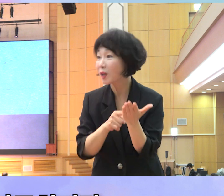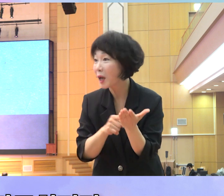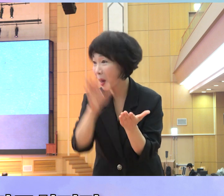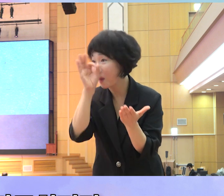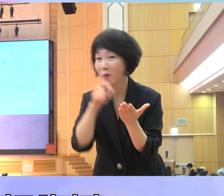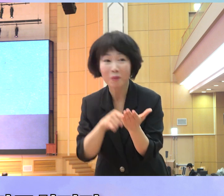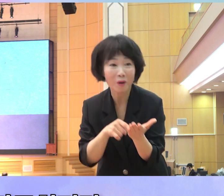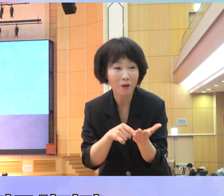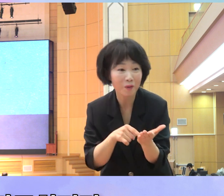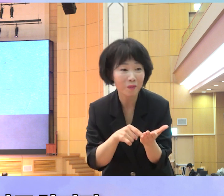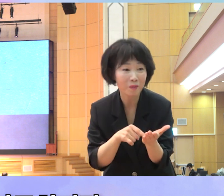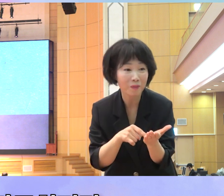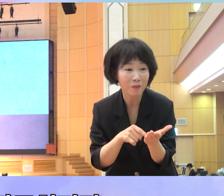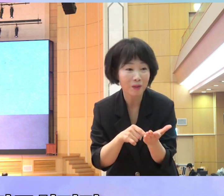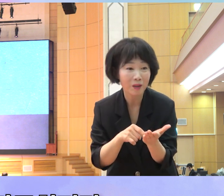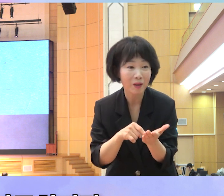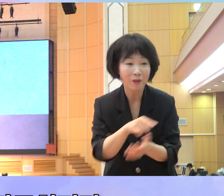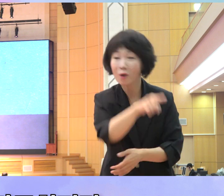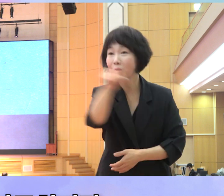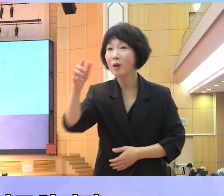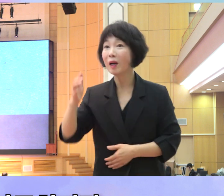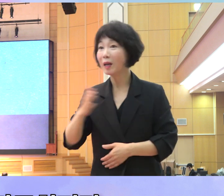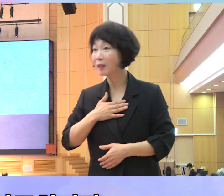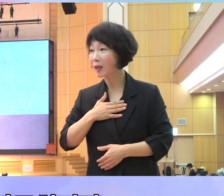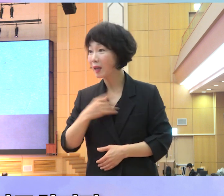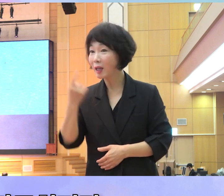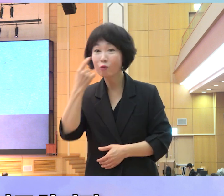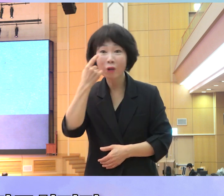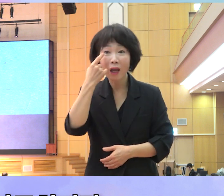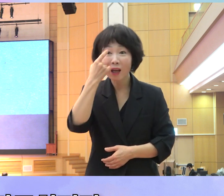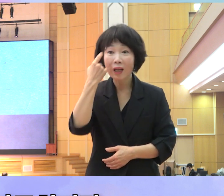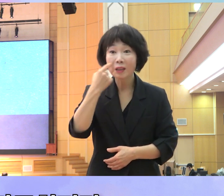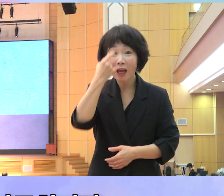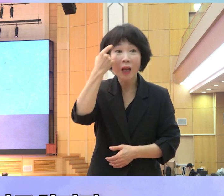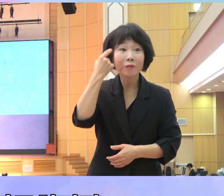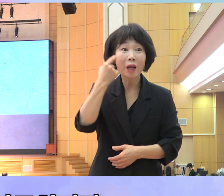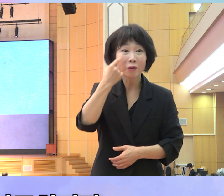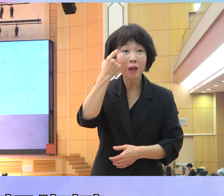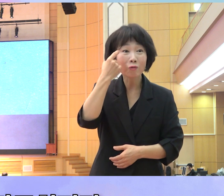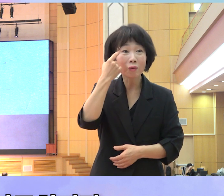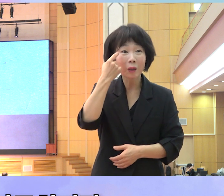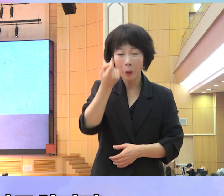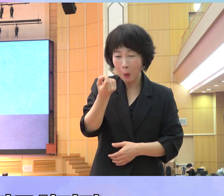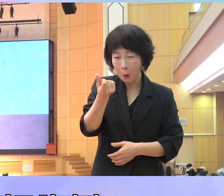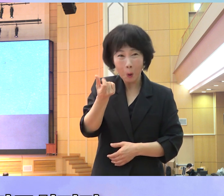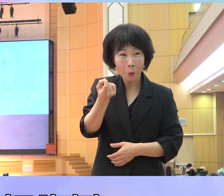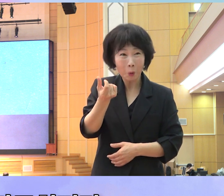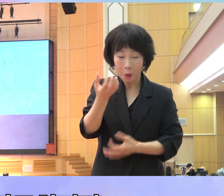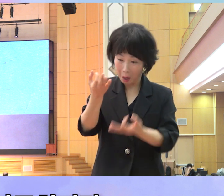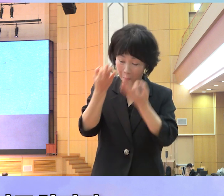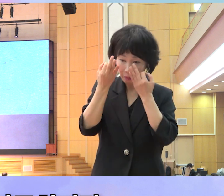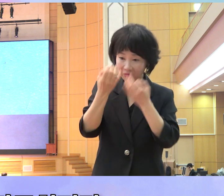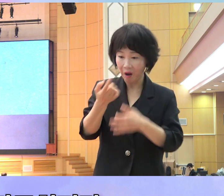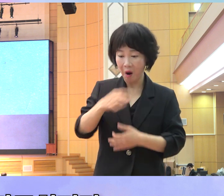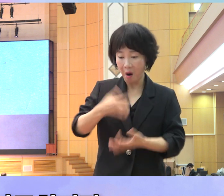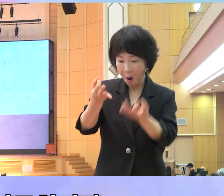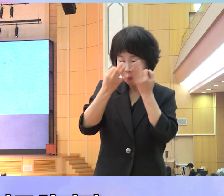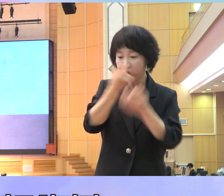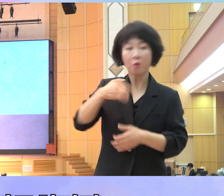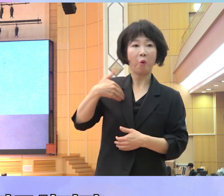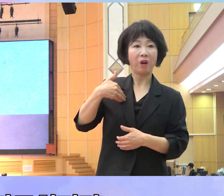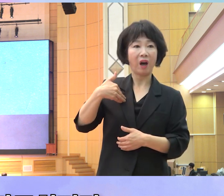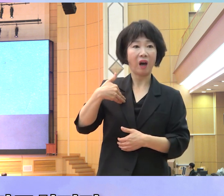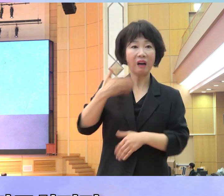했습니까? 내 눈에 있는 모는 들보는 깨닫지 못하고 남의 눈에 있는 모는 보는도다 티만 보는